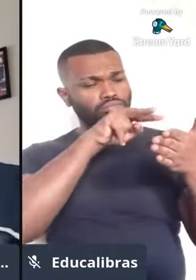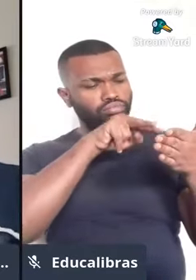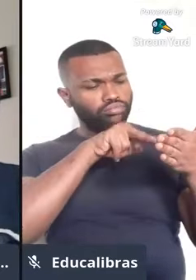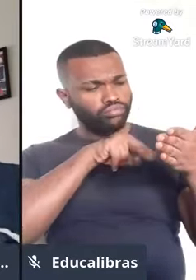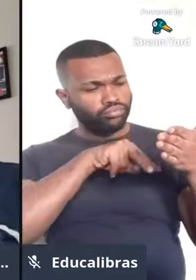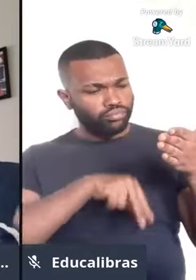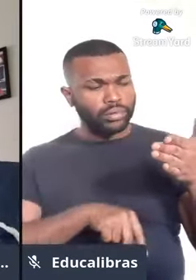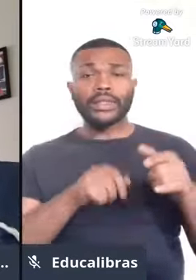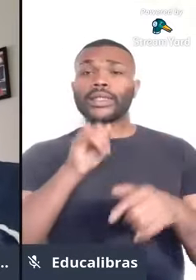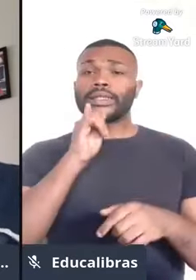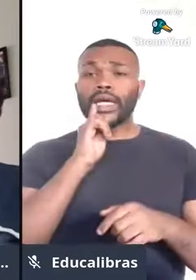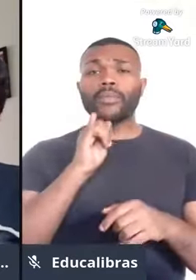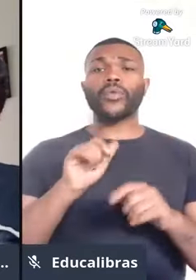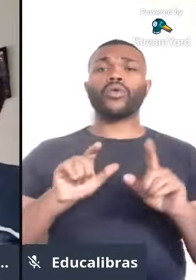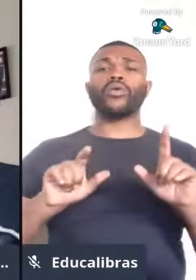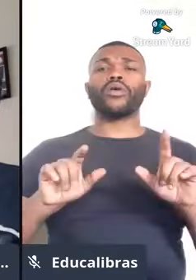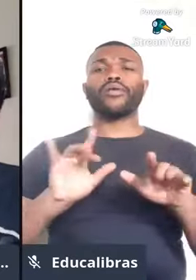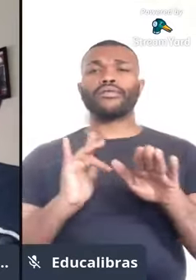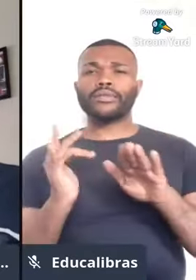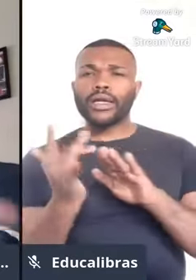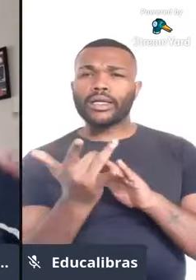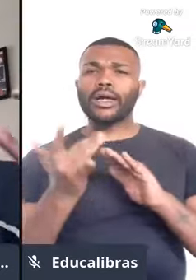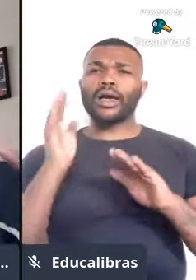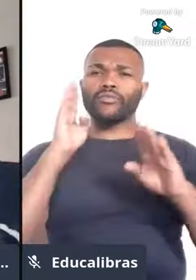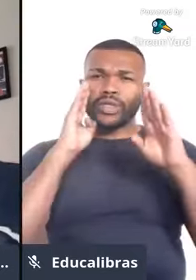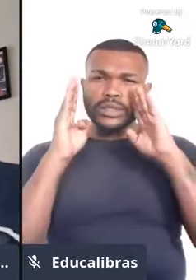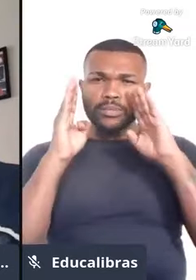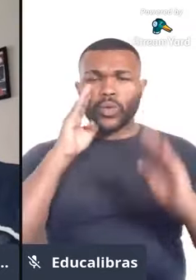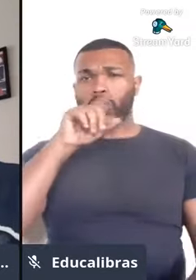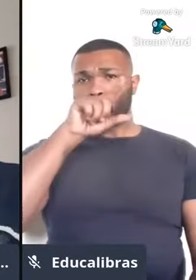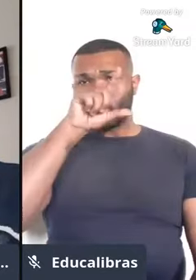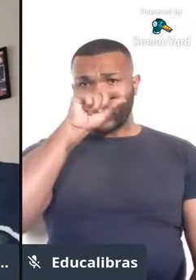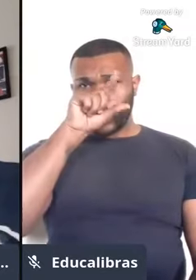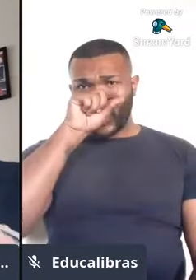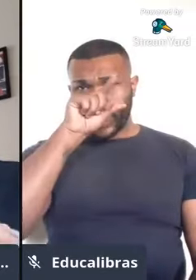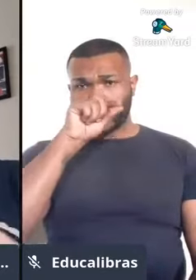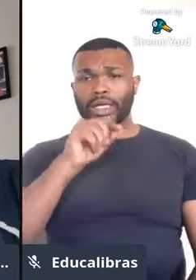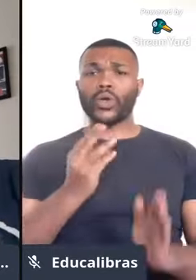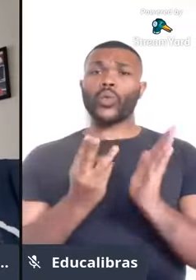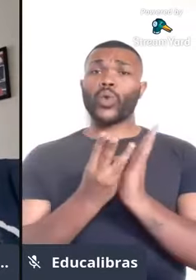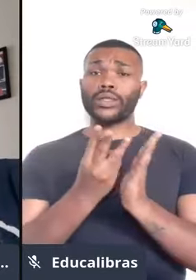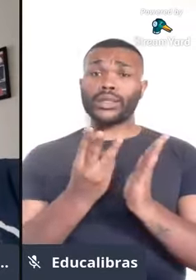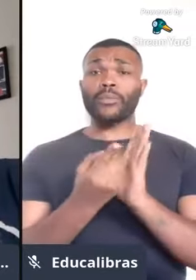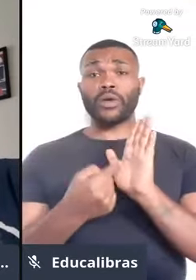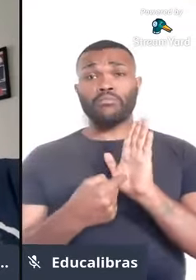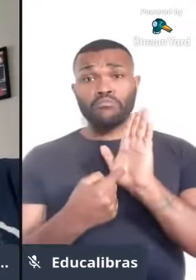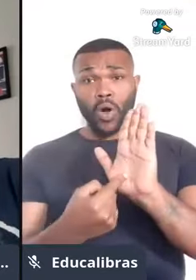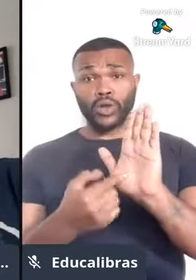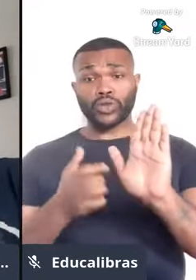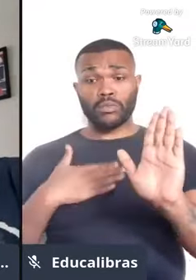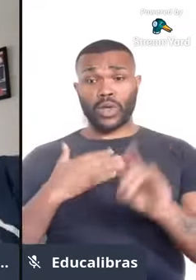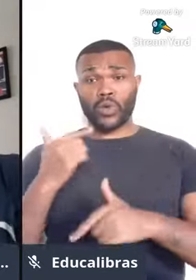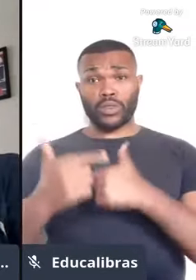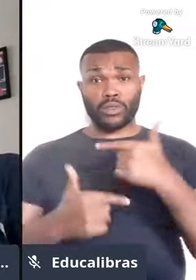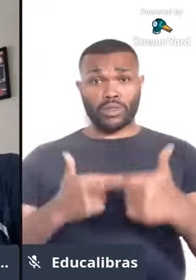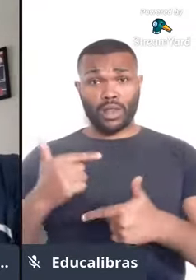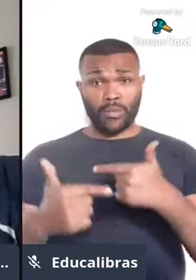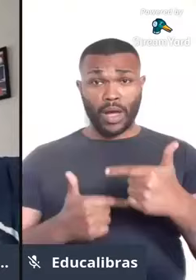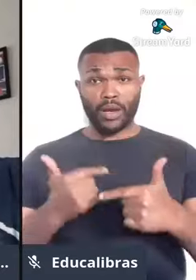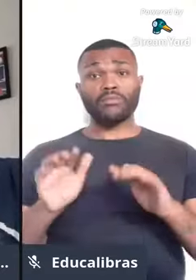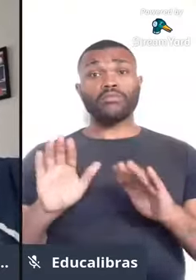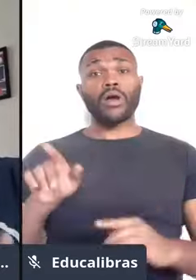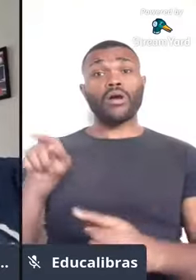sociais, Instagram, Facebook, Twitter e pelo WhatsApp, elas têm sempre uma meta de que a pessoa vá para